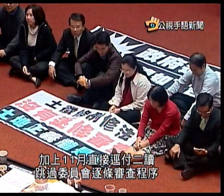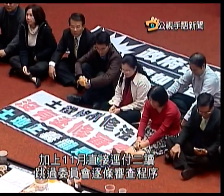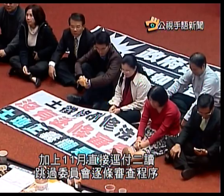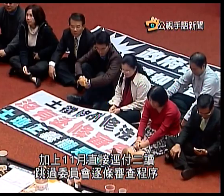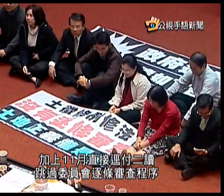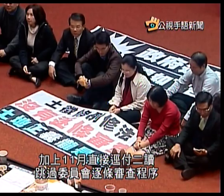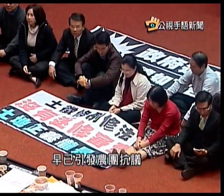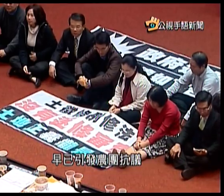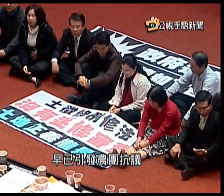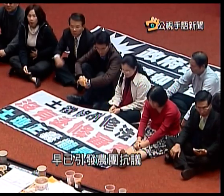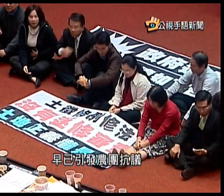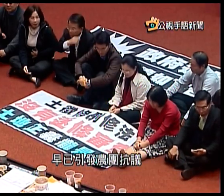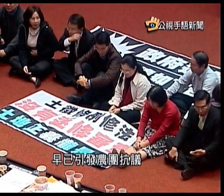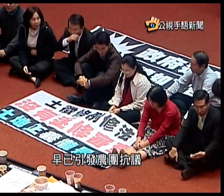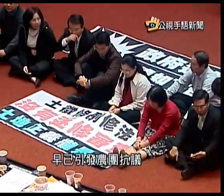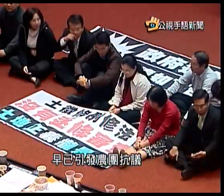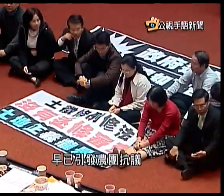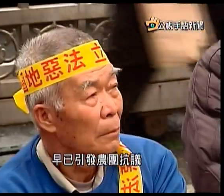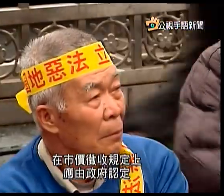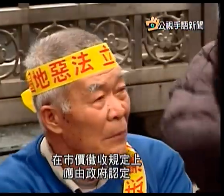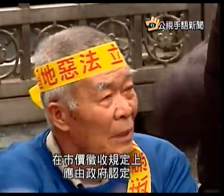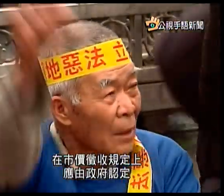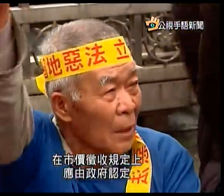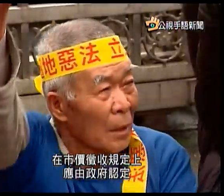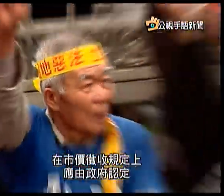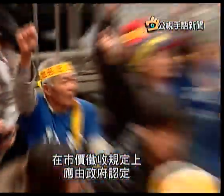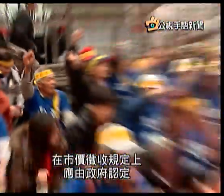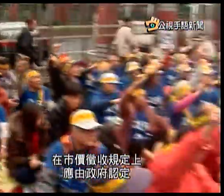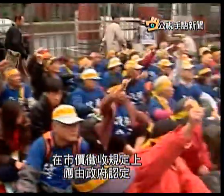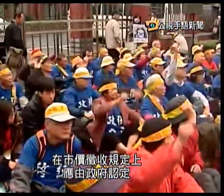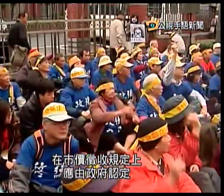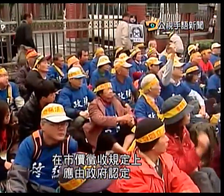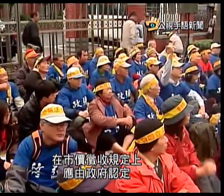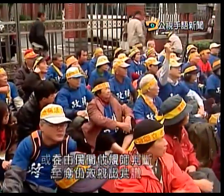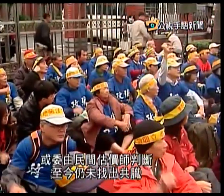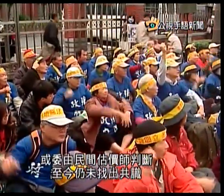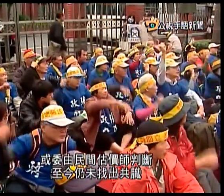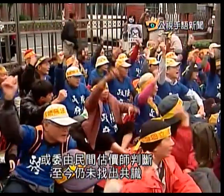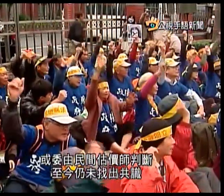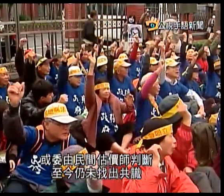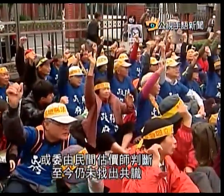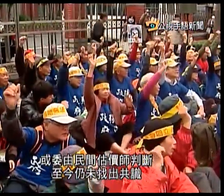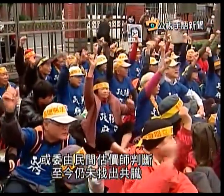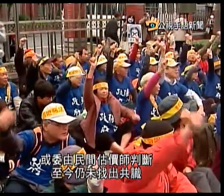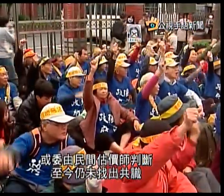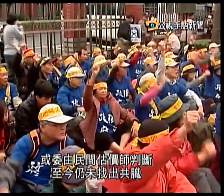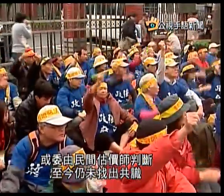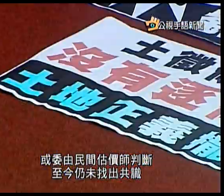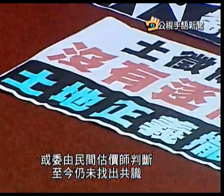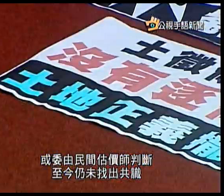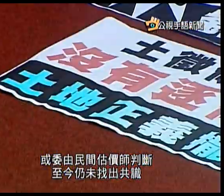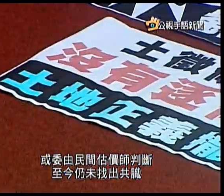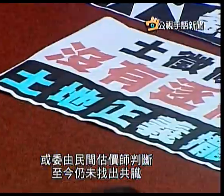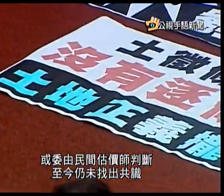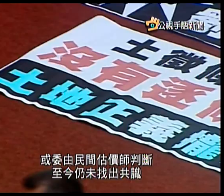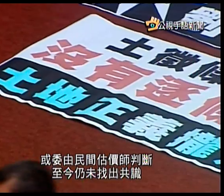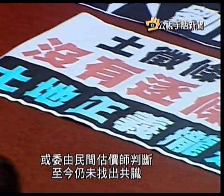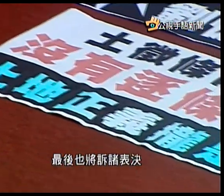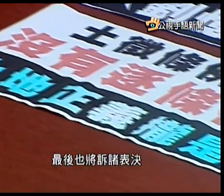程序，也引发农团抗议。对于市价征收规定应由政府认定或委由民间估价师判断，至今仍未找出共识，最后也将诉